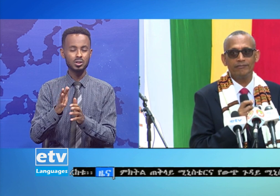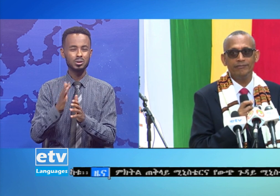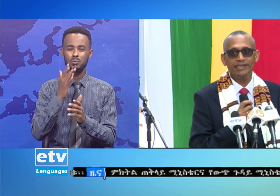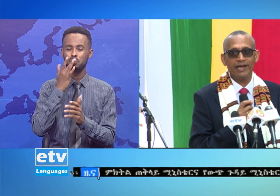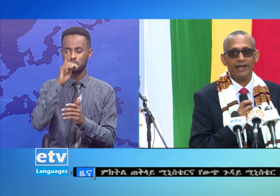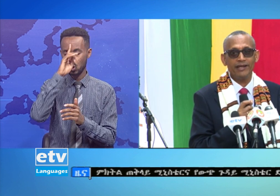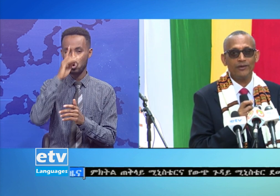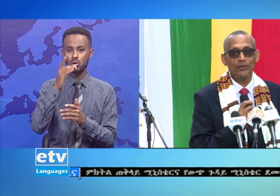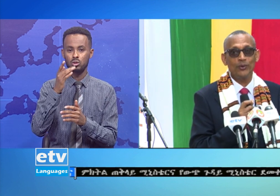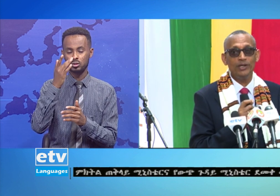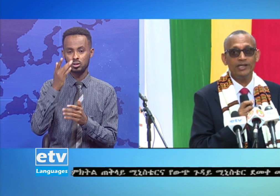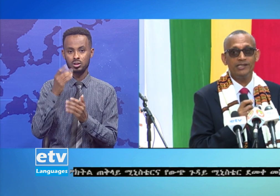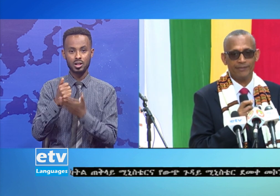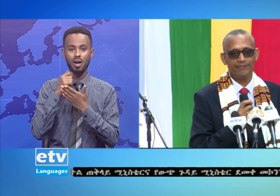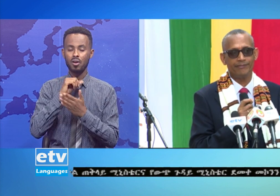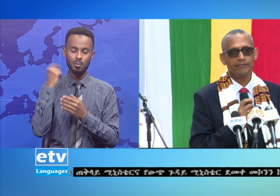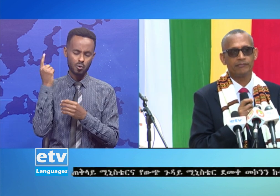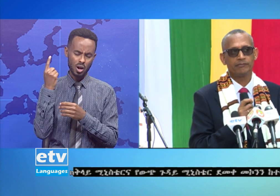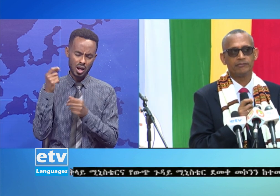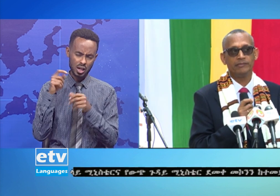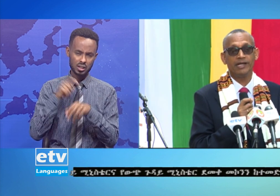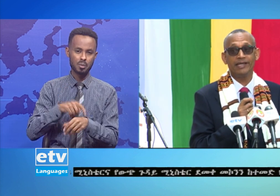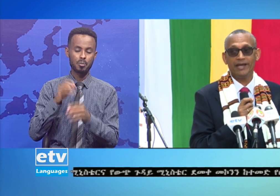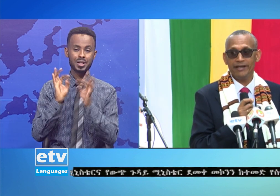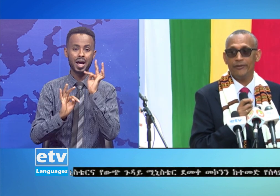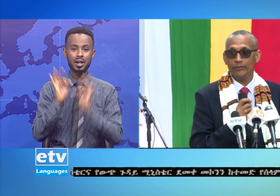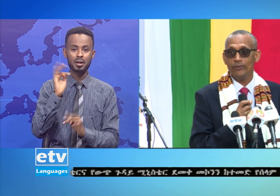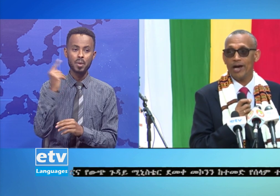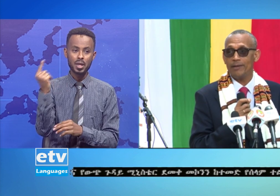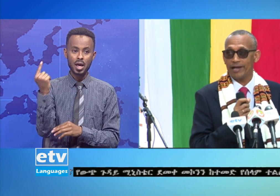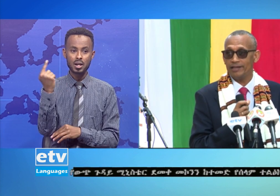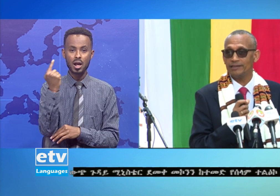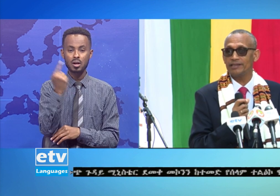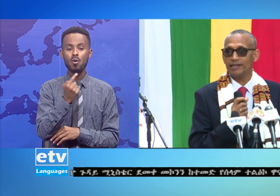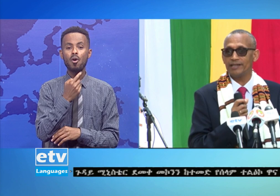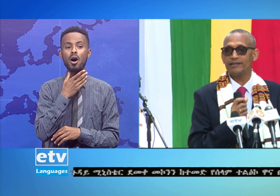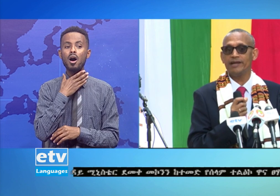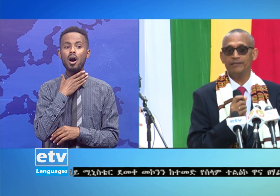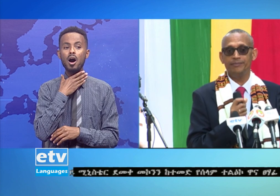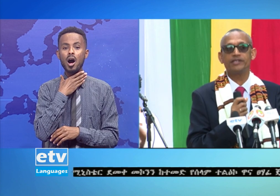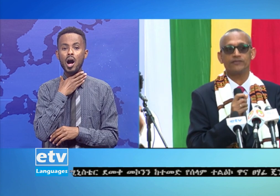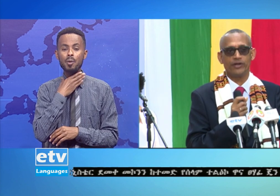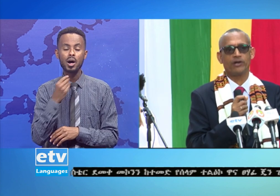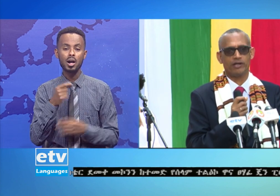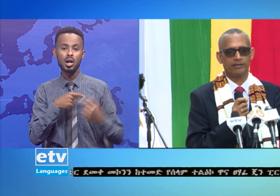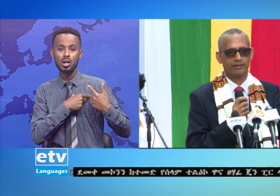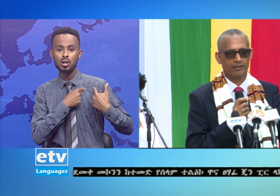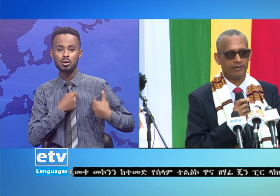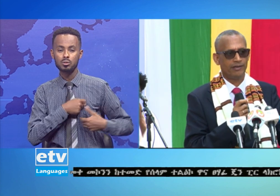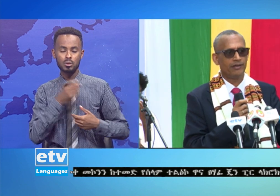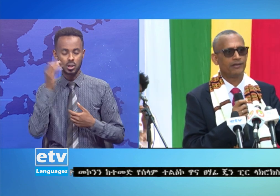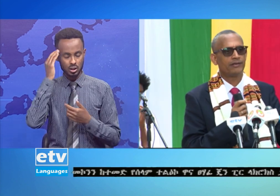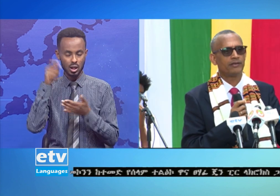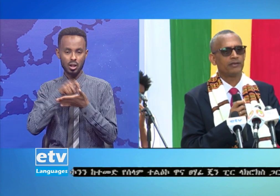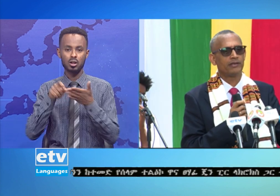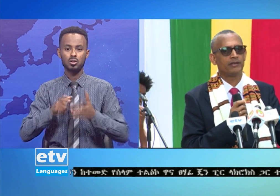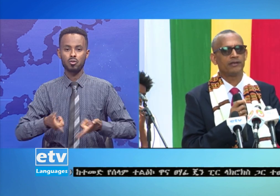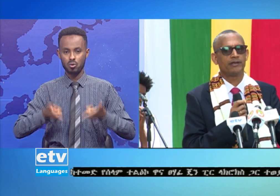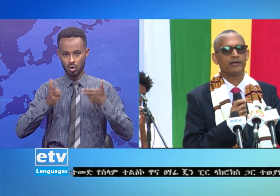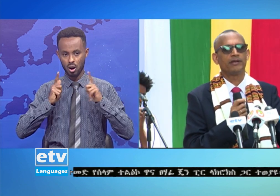አይደለም። በታሪክ ሁልጊዜም በእያንዳንዱ አማራ ጭንቅላትና ልብ ተጽፎ ይኖራል።